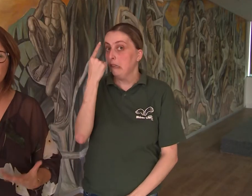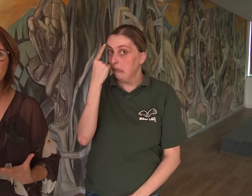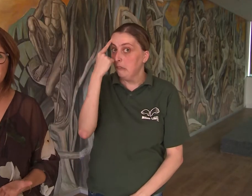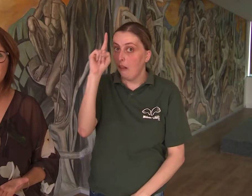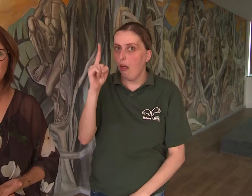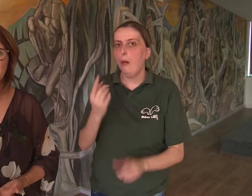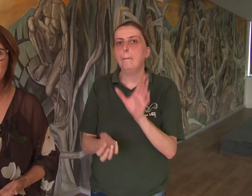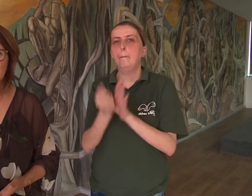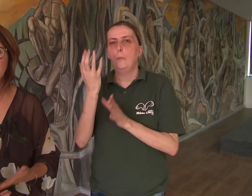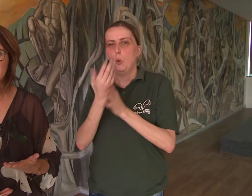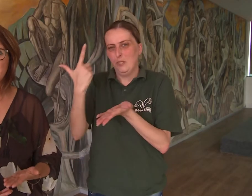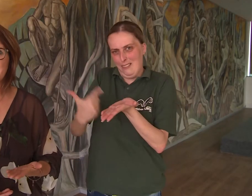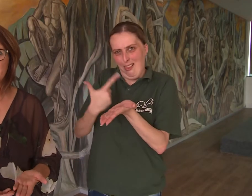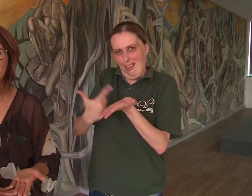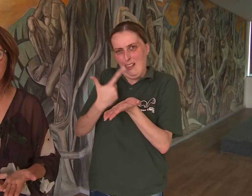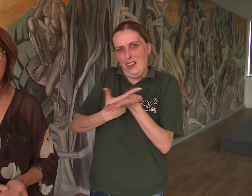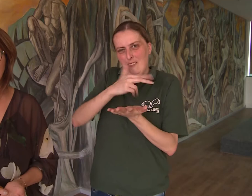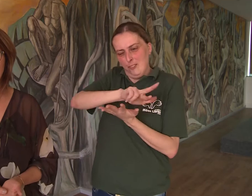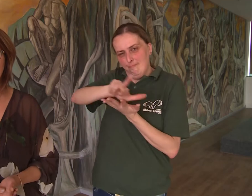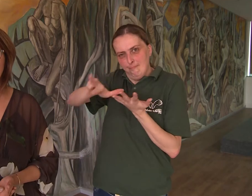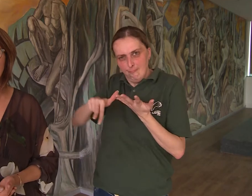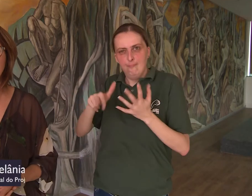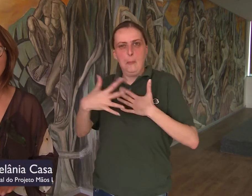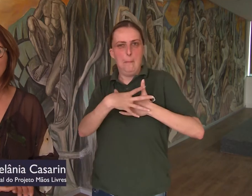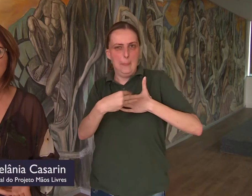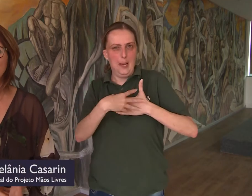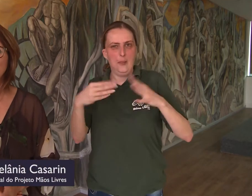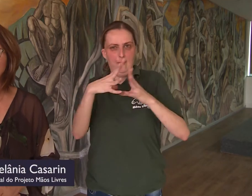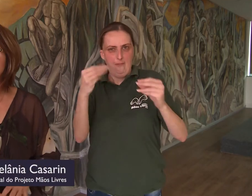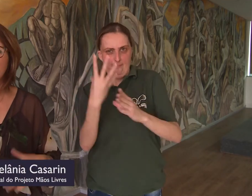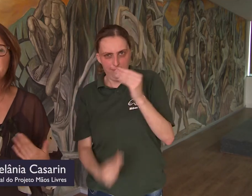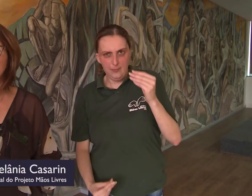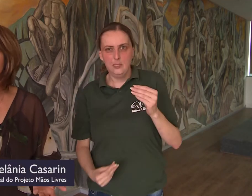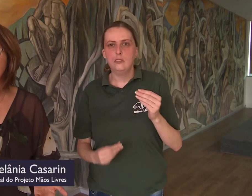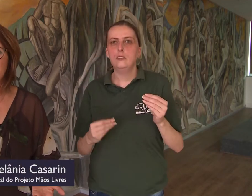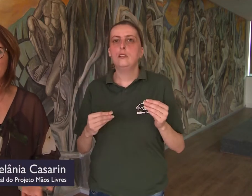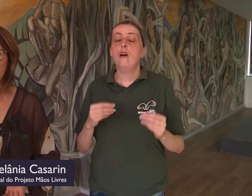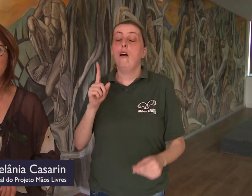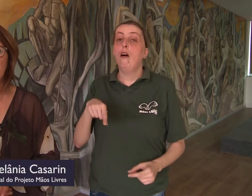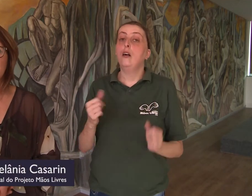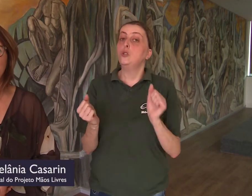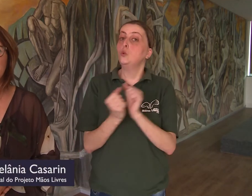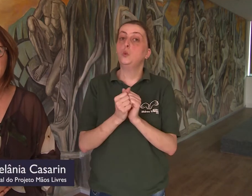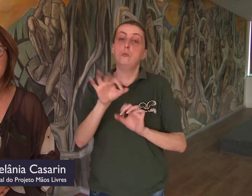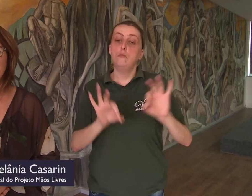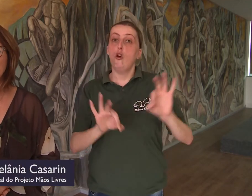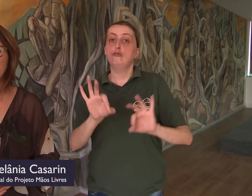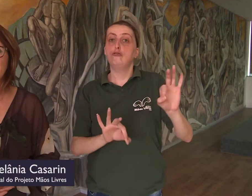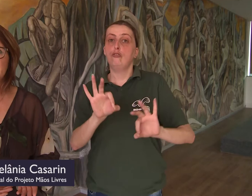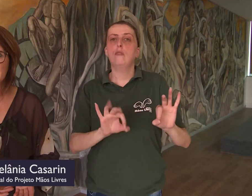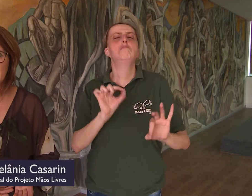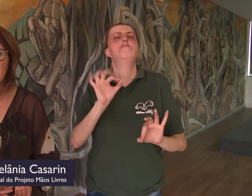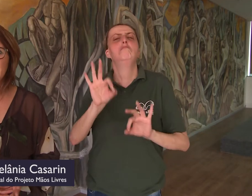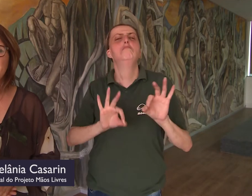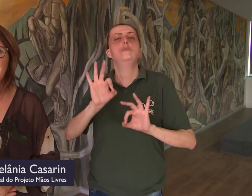de produzir o livro, a coleção Mamíferos Brasileiros em Extinção, ela surgiu junto com a própria ideia do projeto, que é